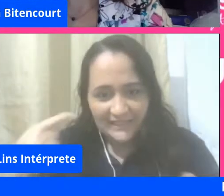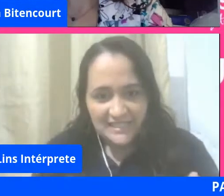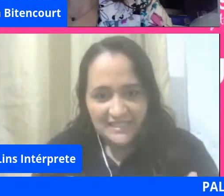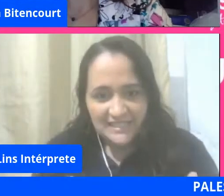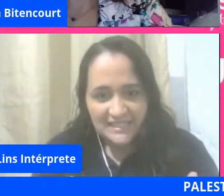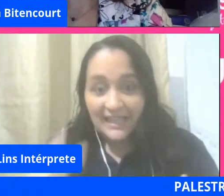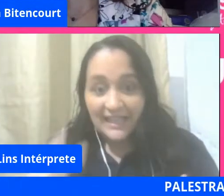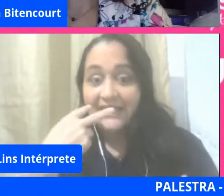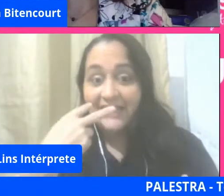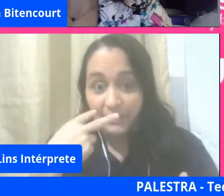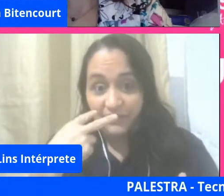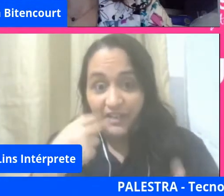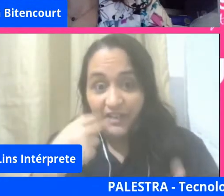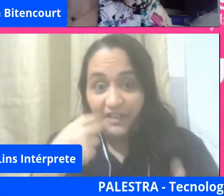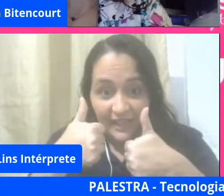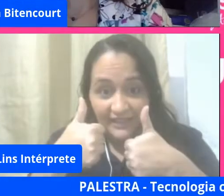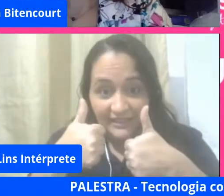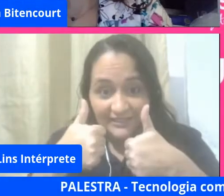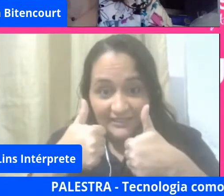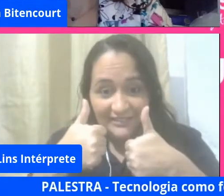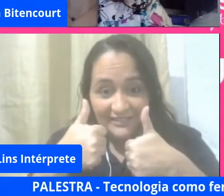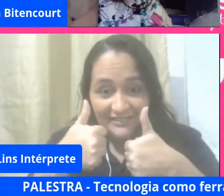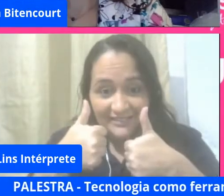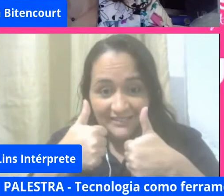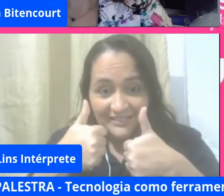Está me vendo bem?